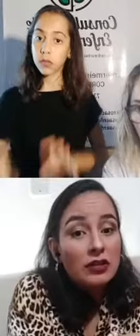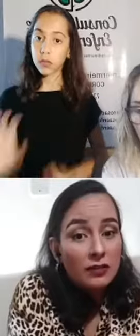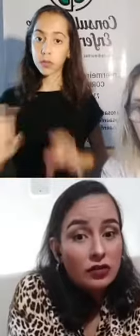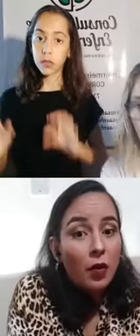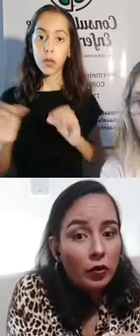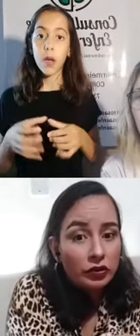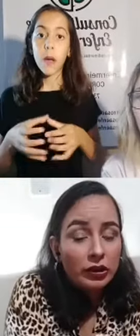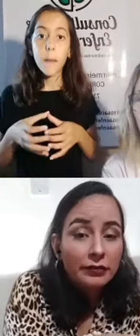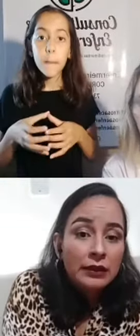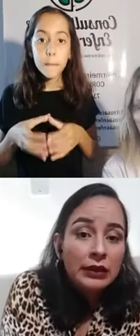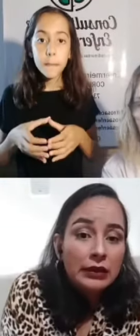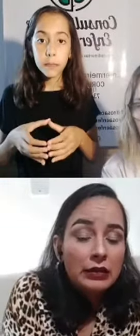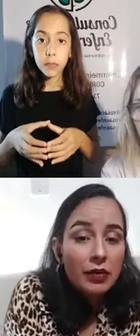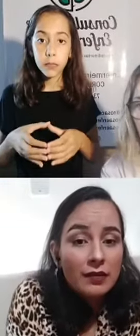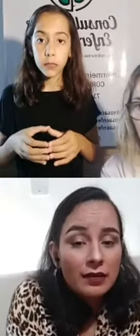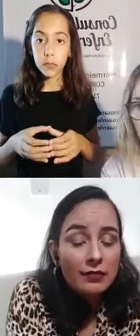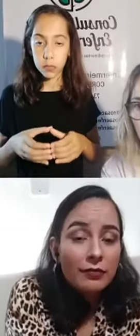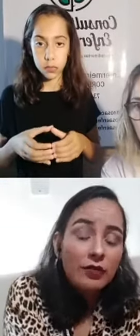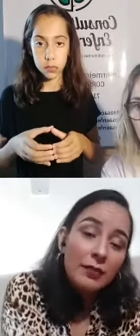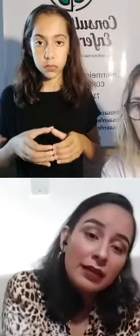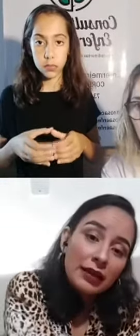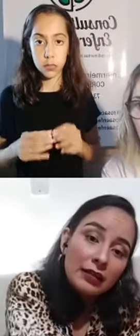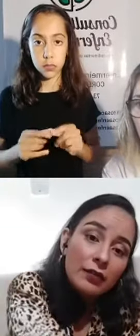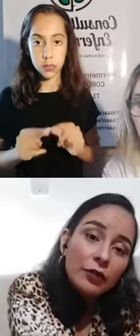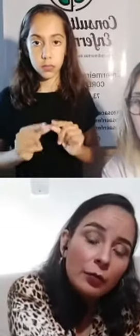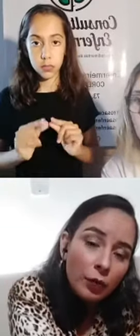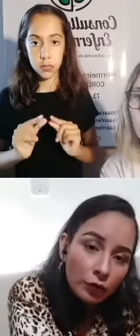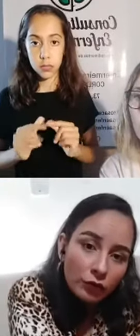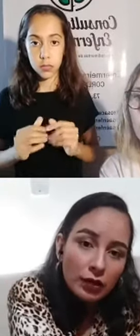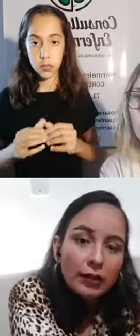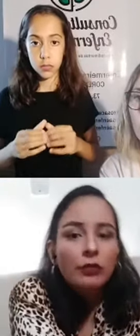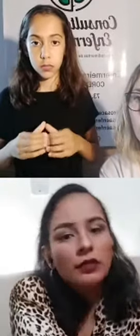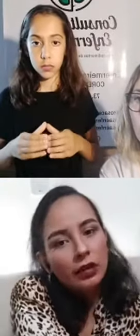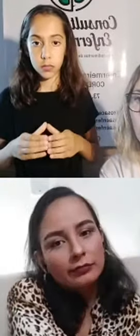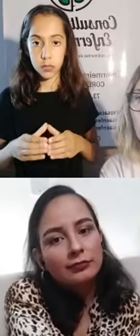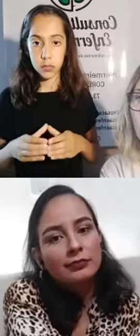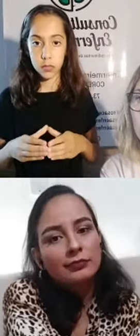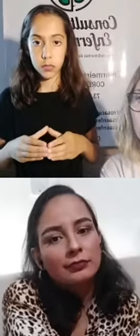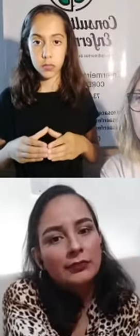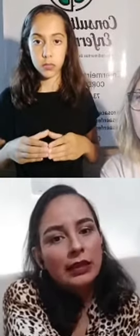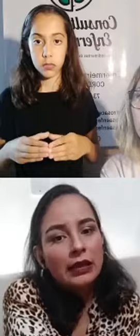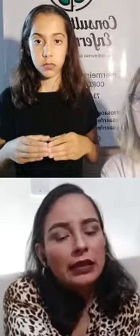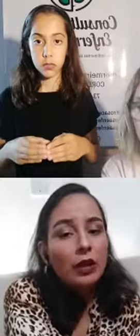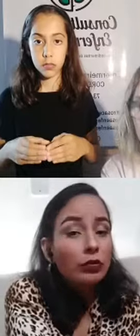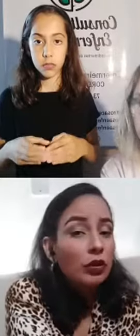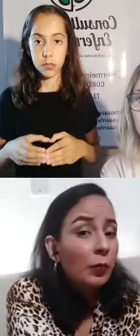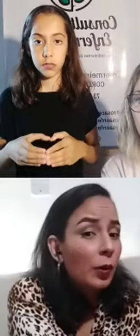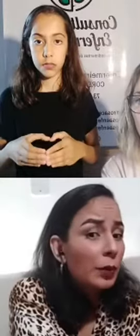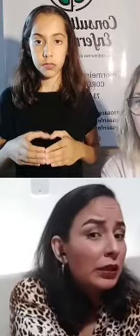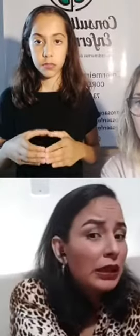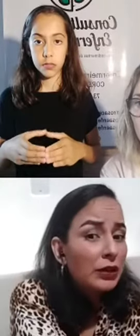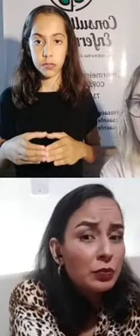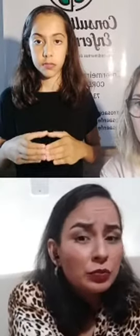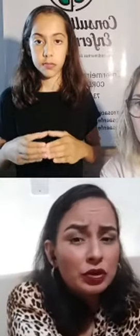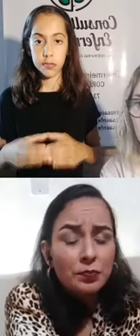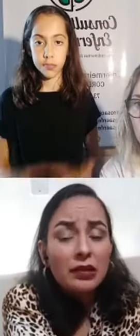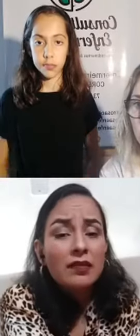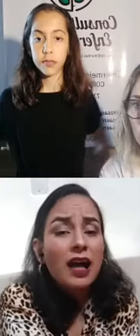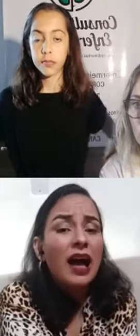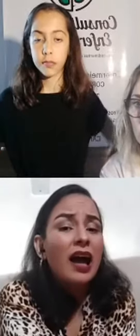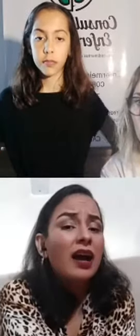e índice de morte, né? Então, assim, você mandaria seu filho para Uruçuca? Da Rússia, não. E eu não tenho problema nenhum